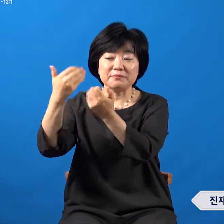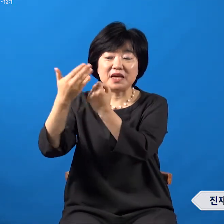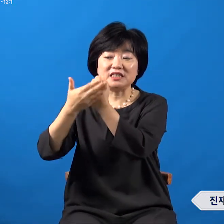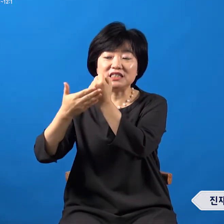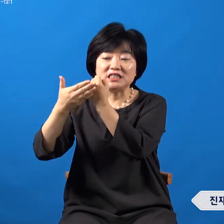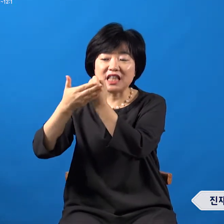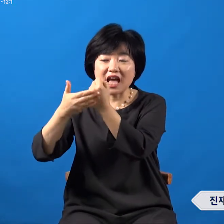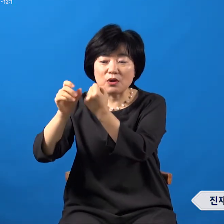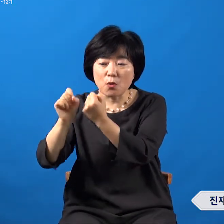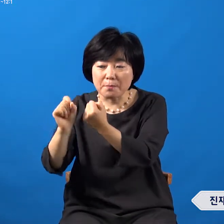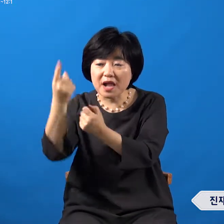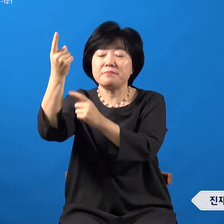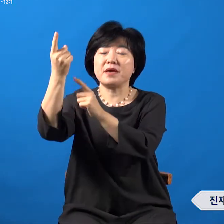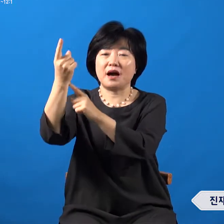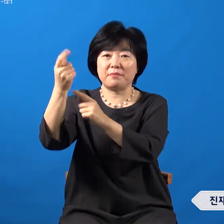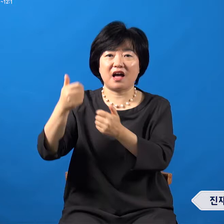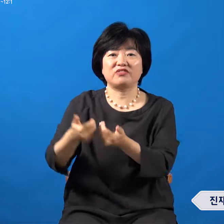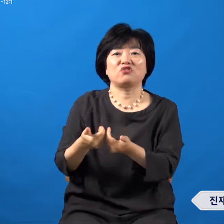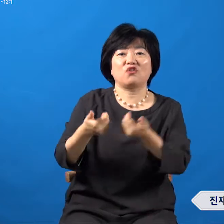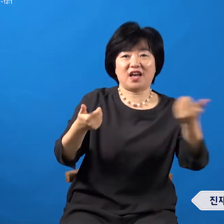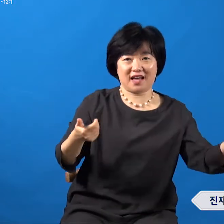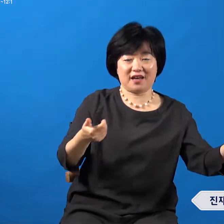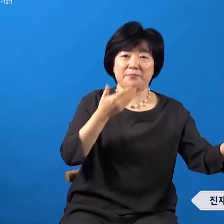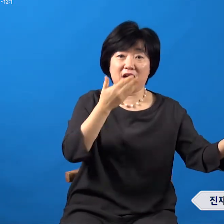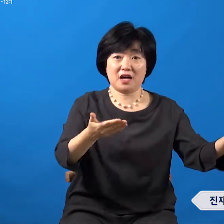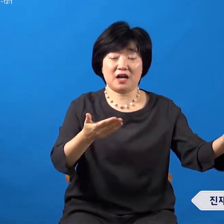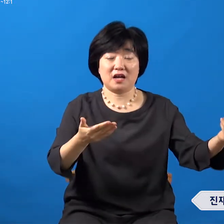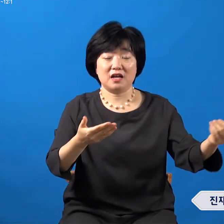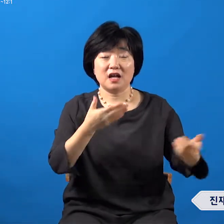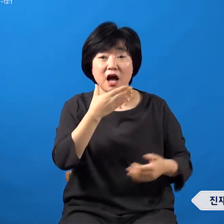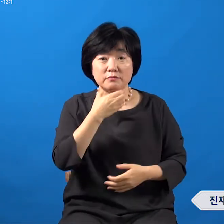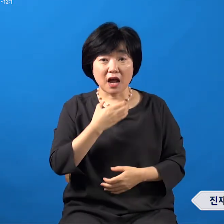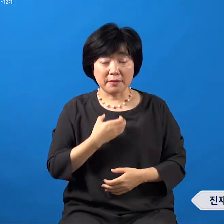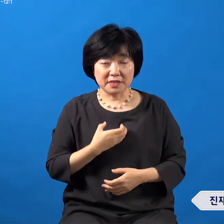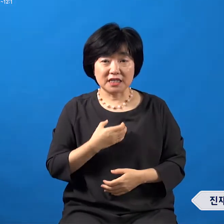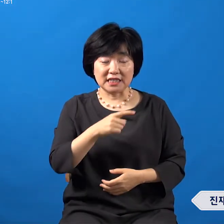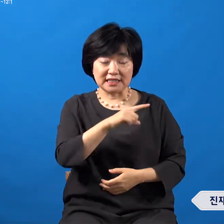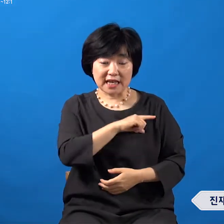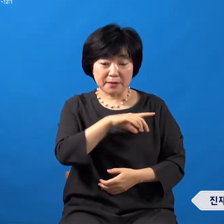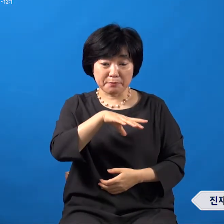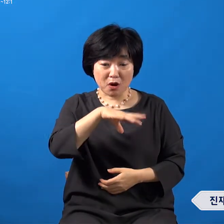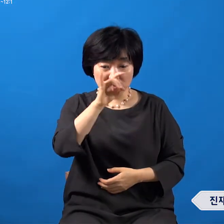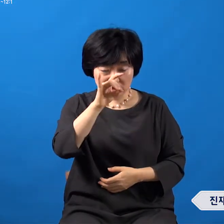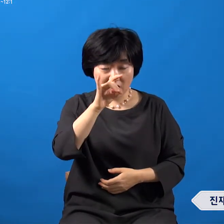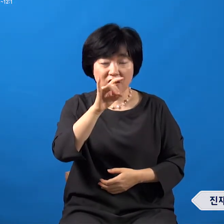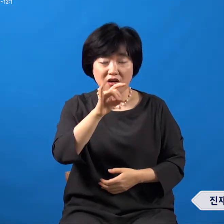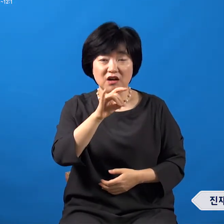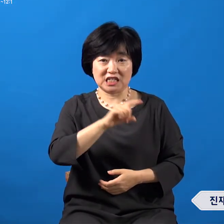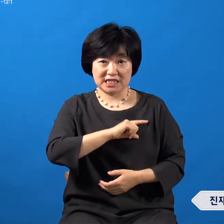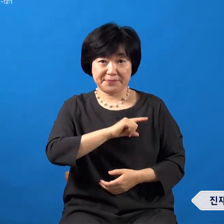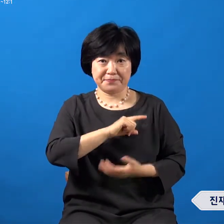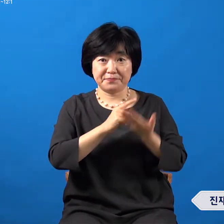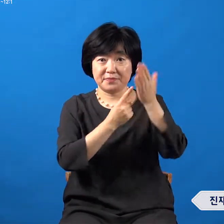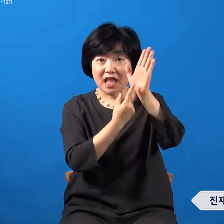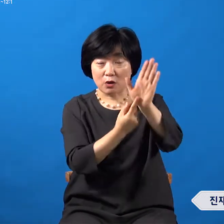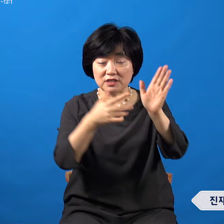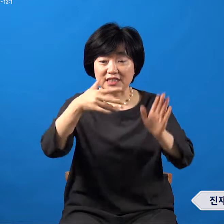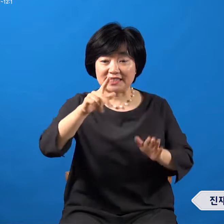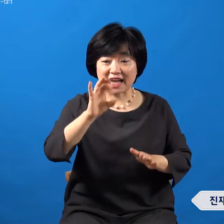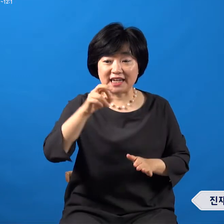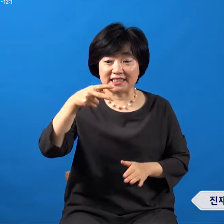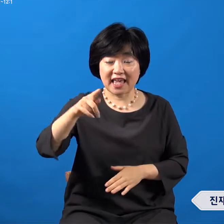인해서 떠나게 된 것을 보게 됩니다. 아브라함이 제일 먼저 등장하는 성경의 말씀은